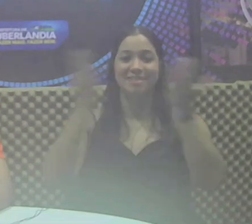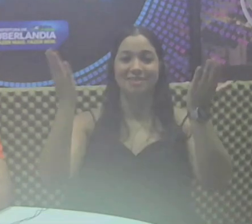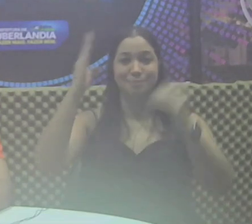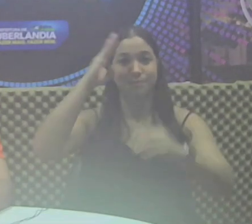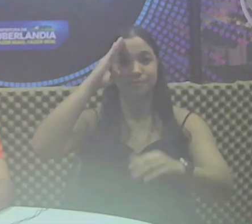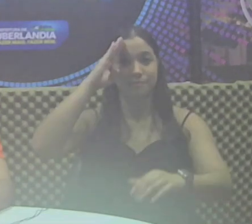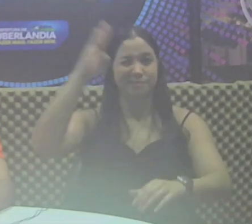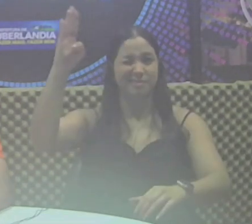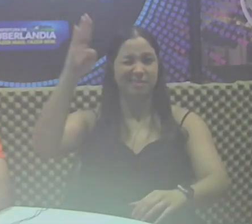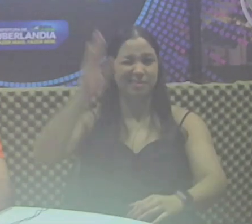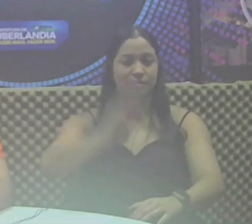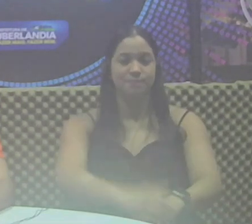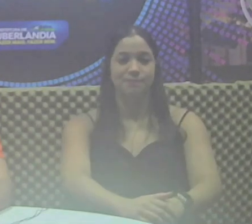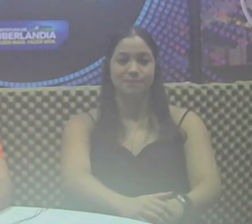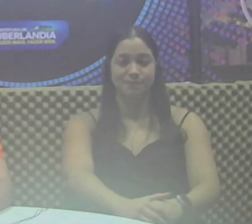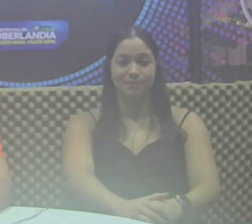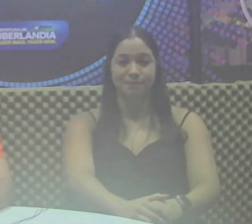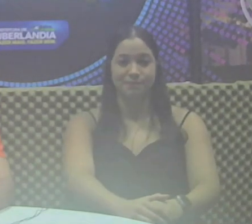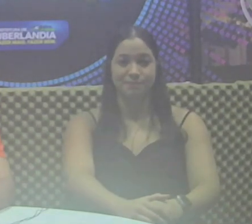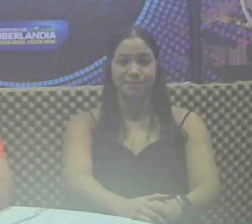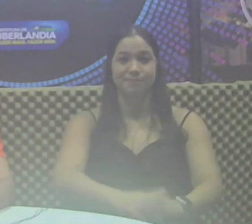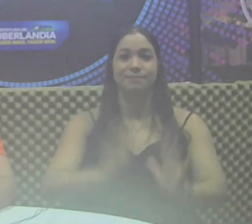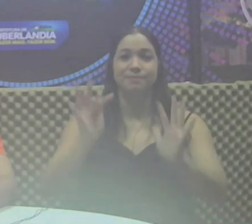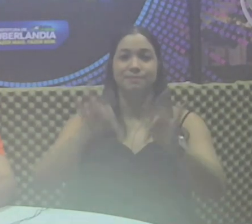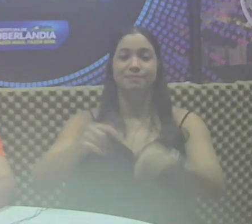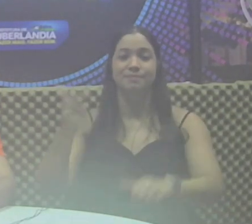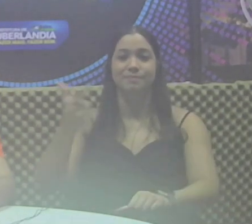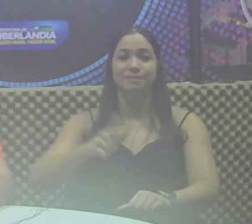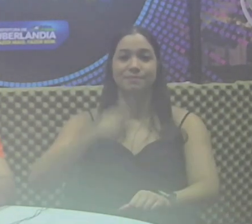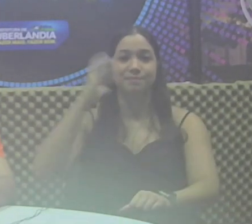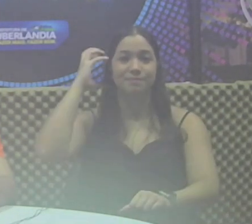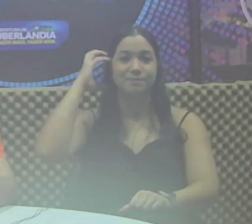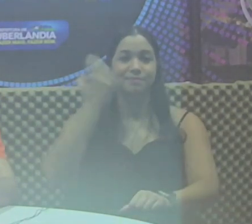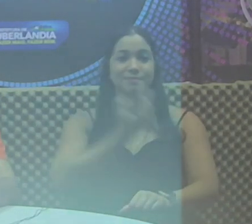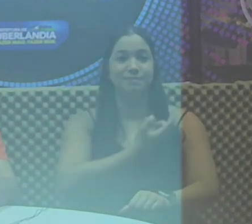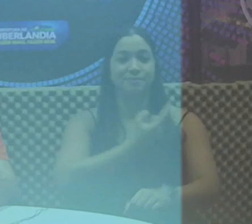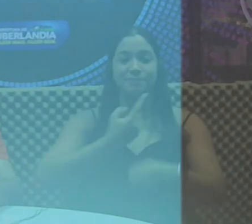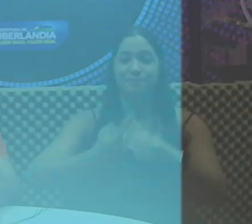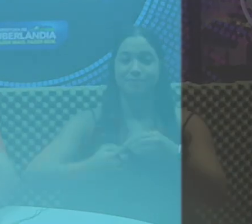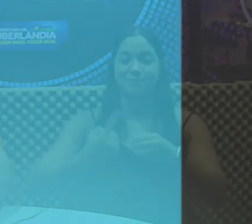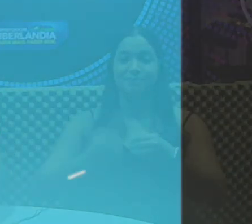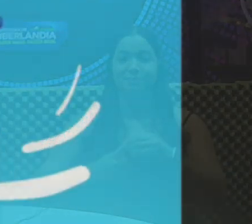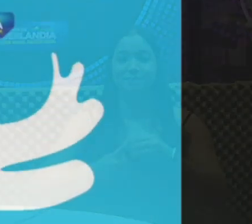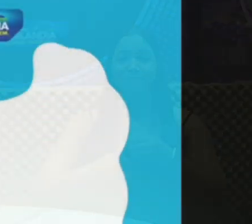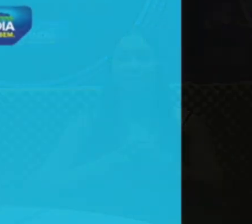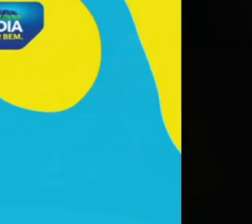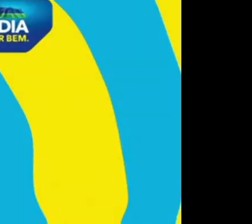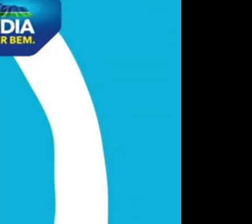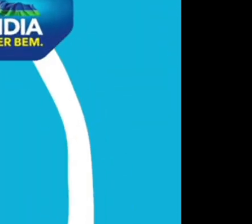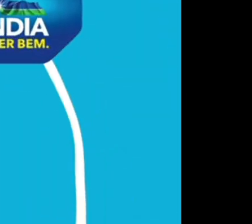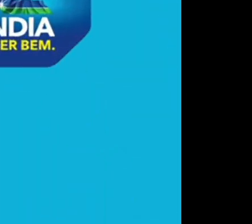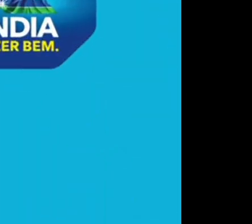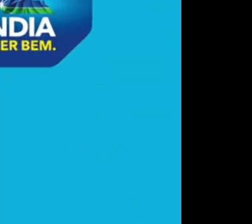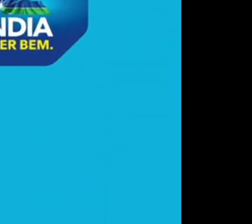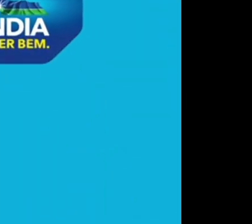fazer bem. Até a próxima. Fica por aqui mais uma edição do programa da Rádio Nossa Cidade.